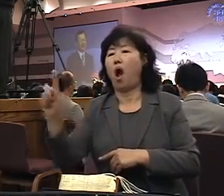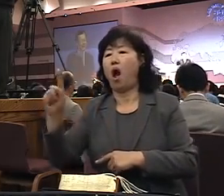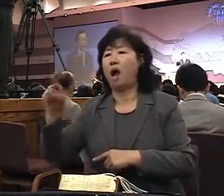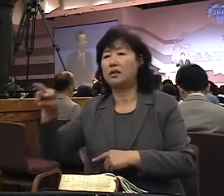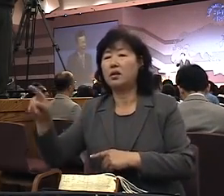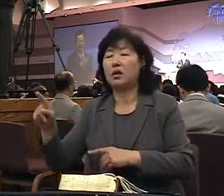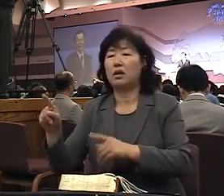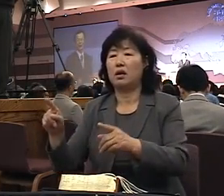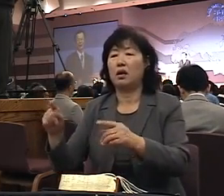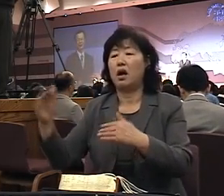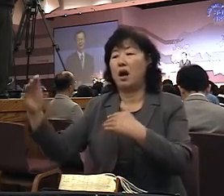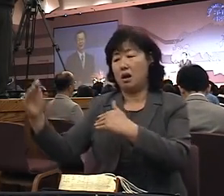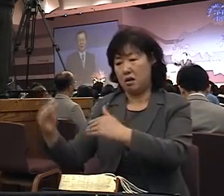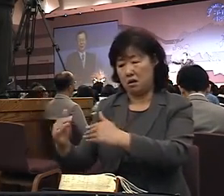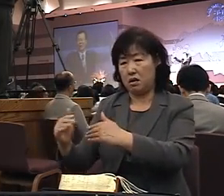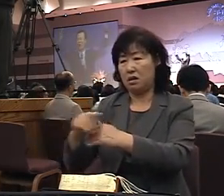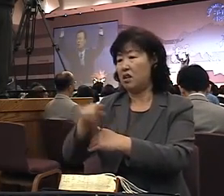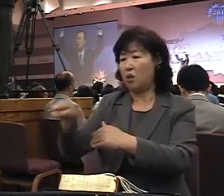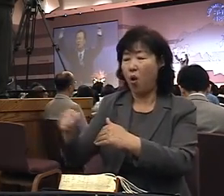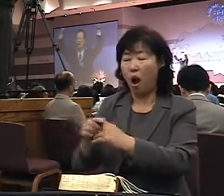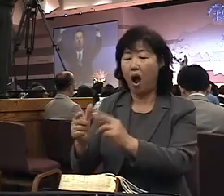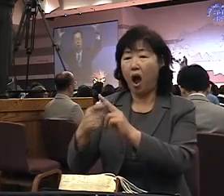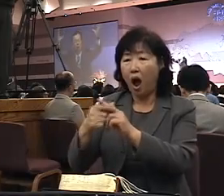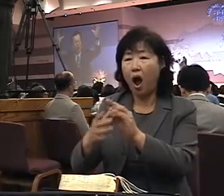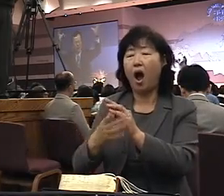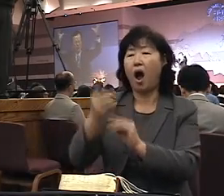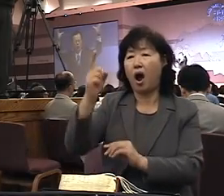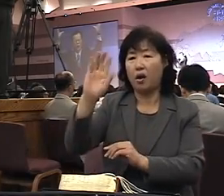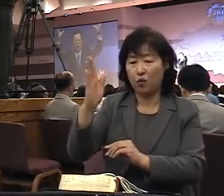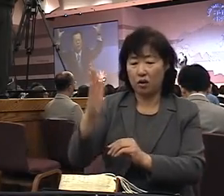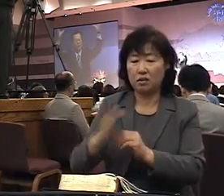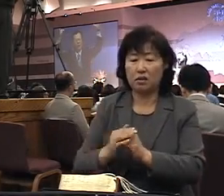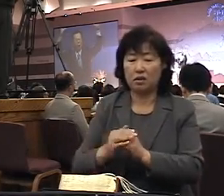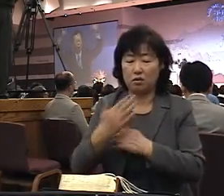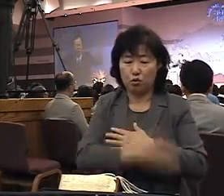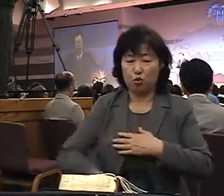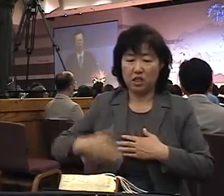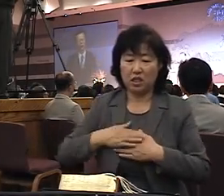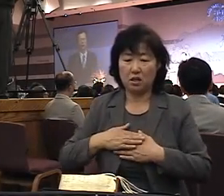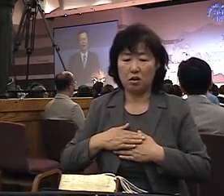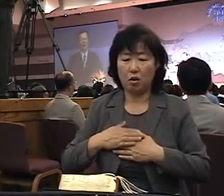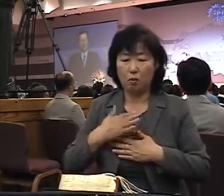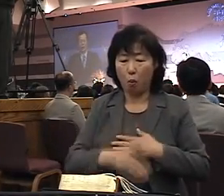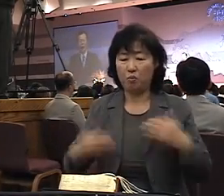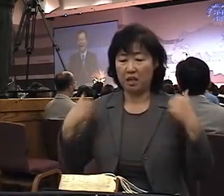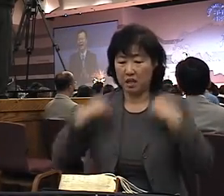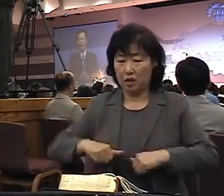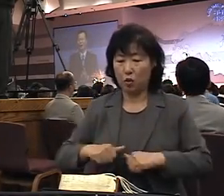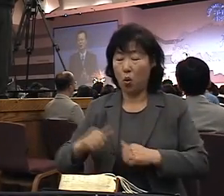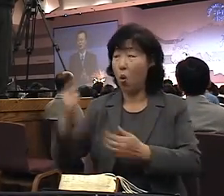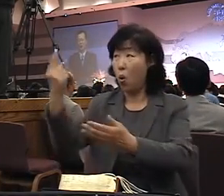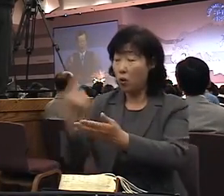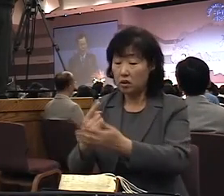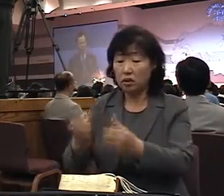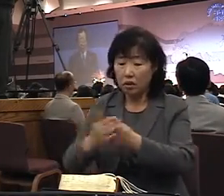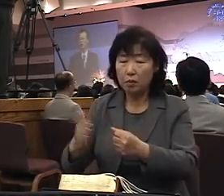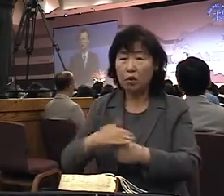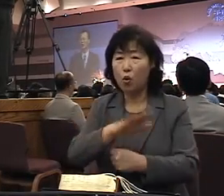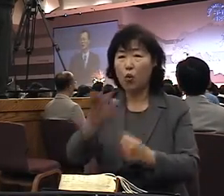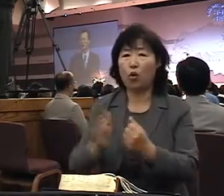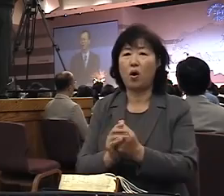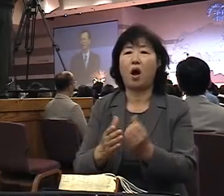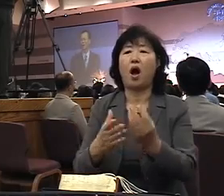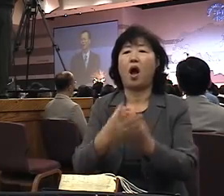되시어서 그들과 하나가 되시어서 우리와 육신을 먹고 육신의 몸을 입고 오셨기 때문에 우리와 하나가 되시어서